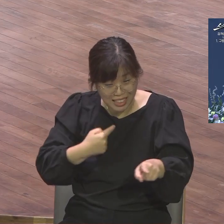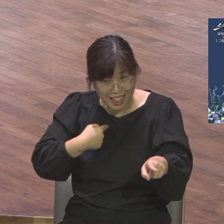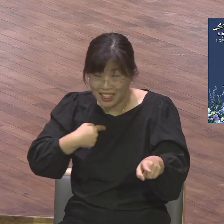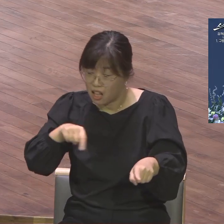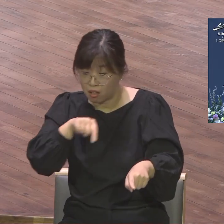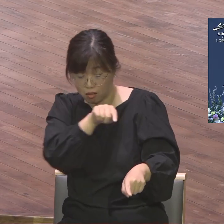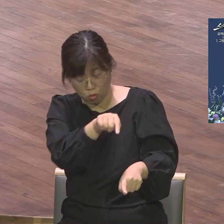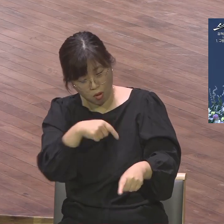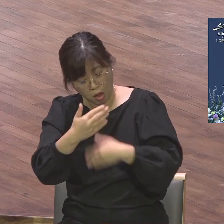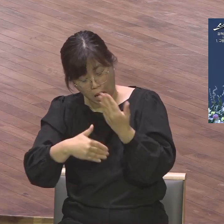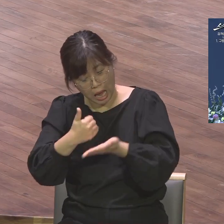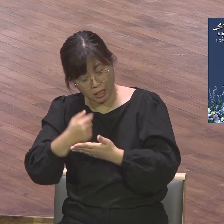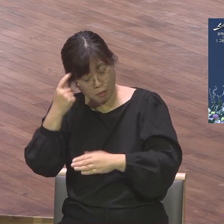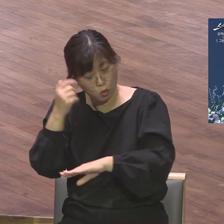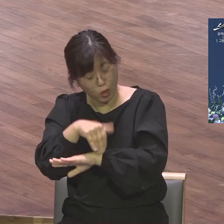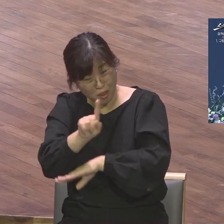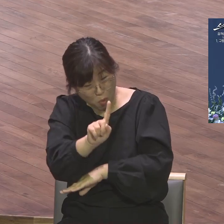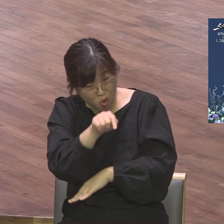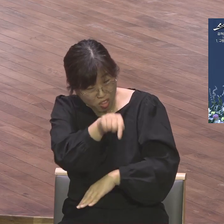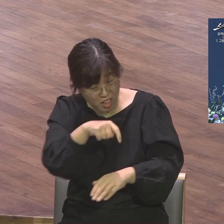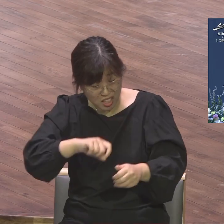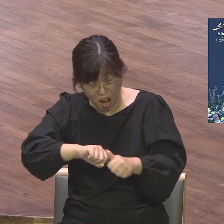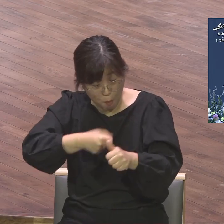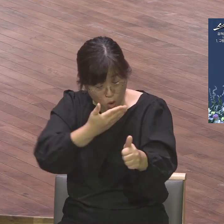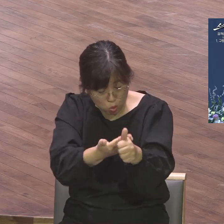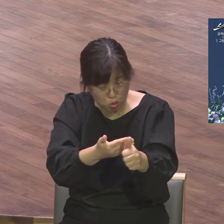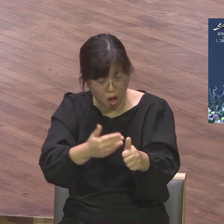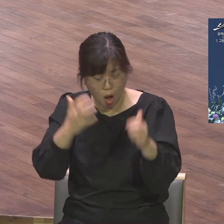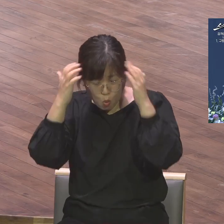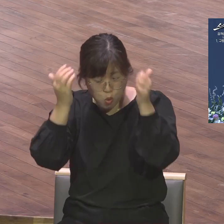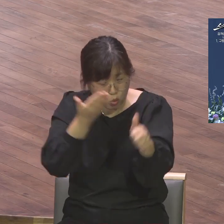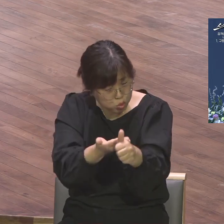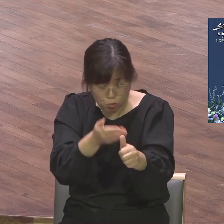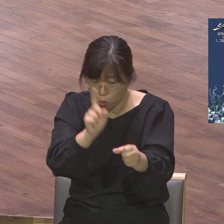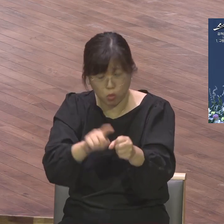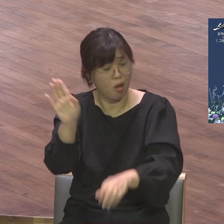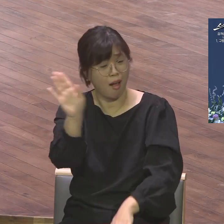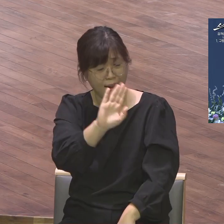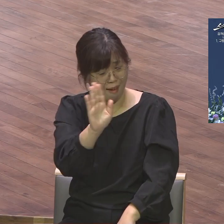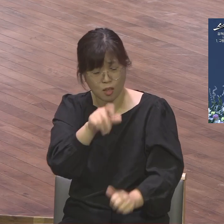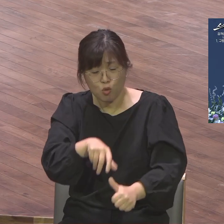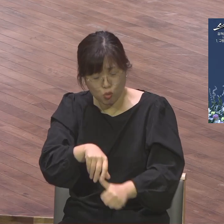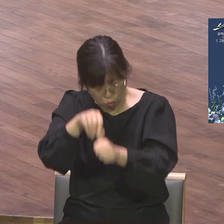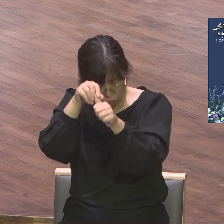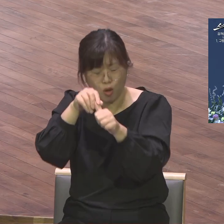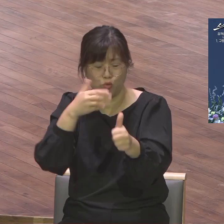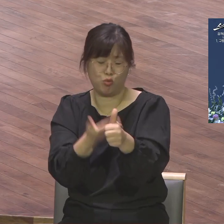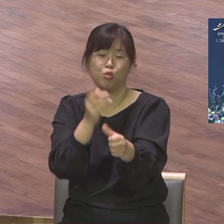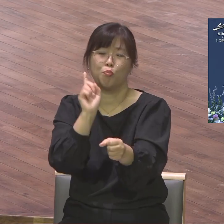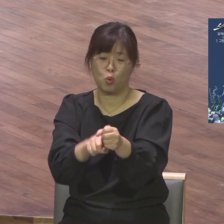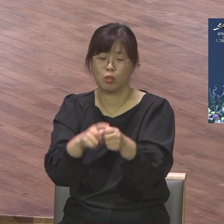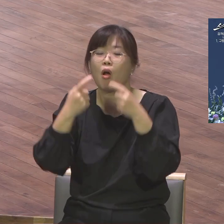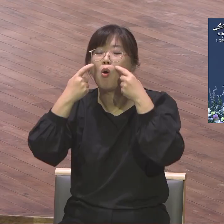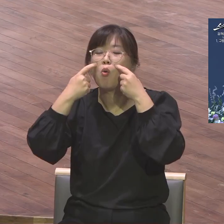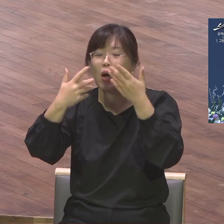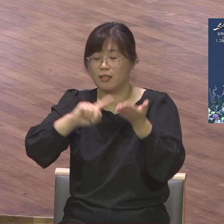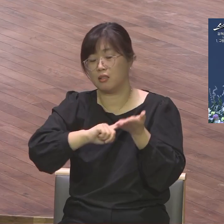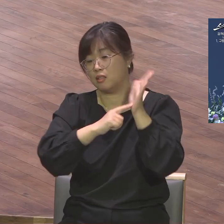아니라 구원이에요. 구원. 1차적으로 이스라엘이 아수르의 침략에서 구원받은